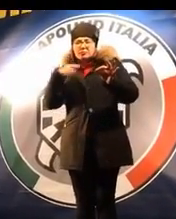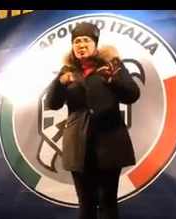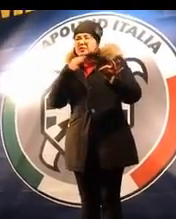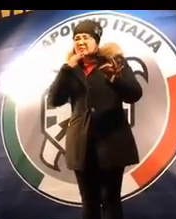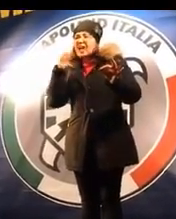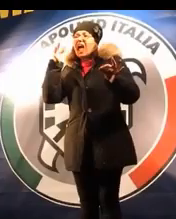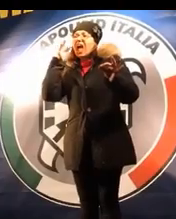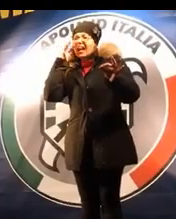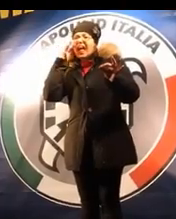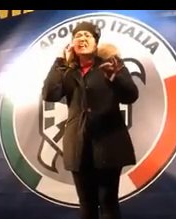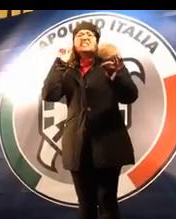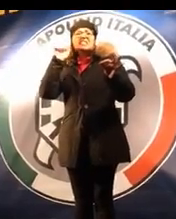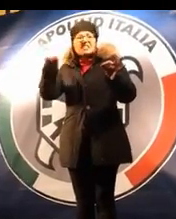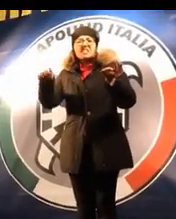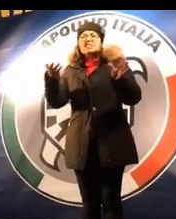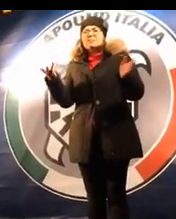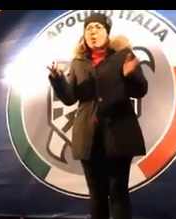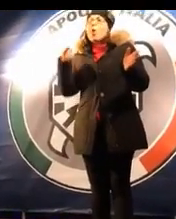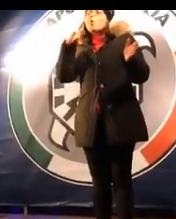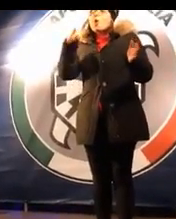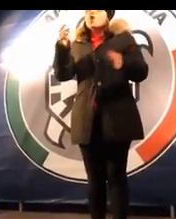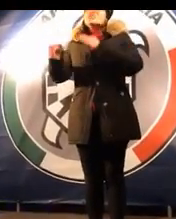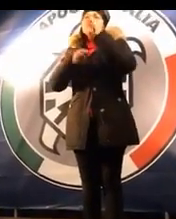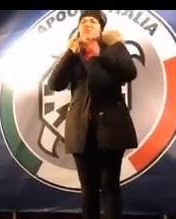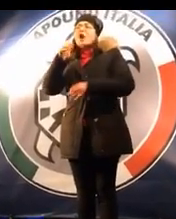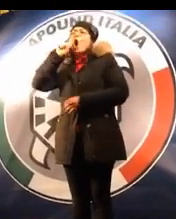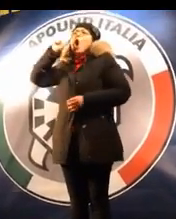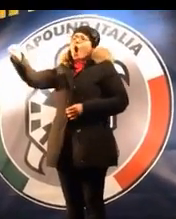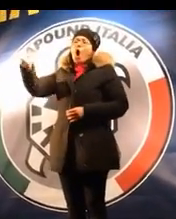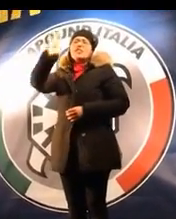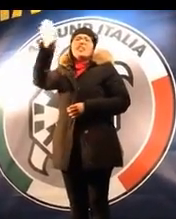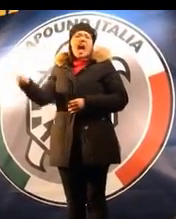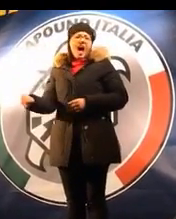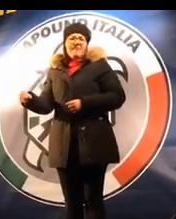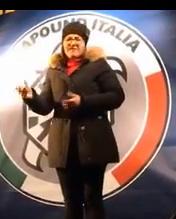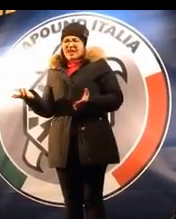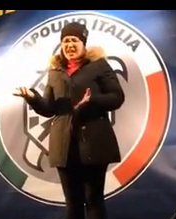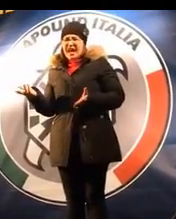l'odio verso l'Africa, non il nostro.